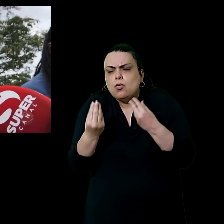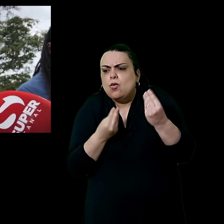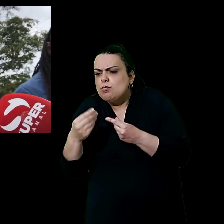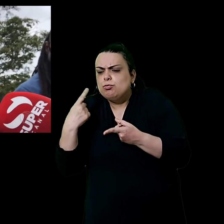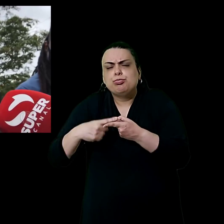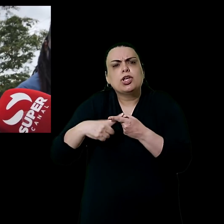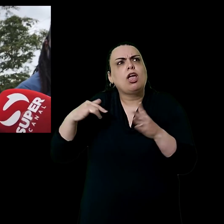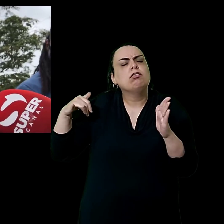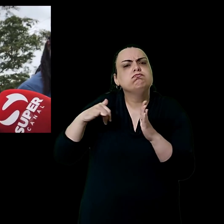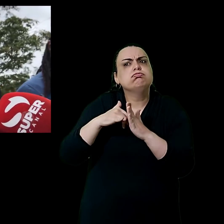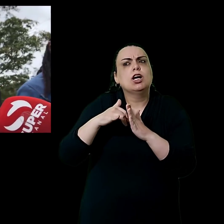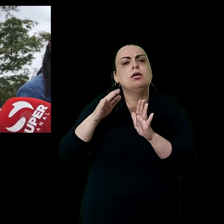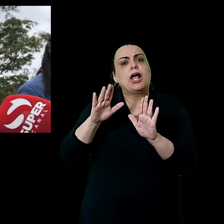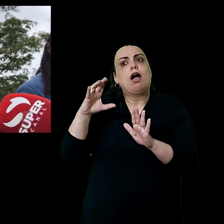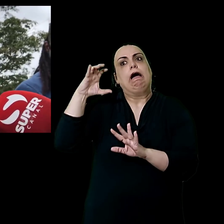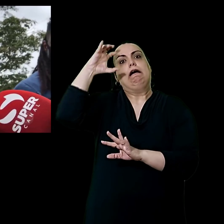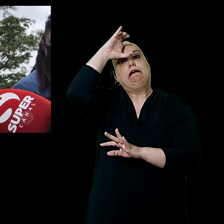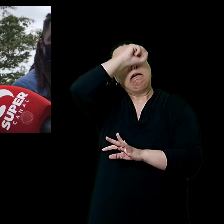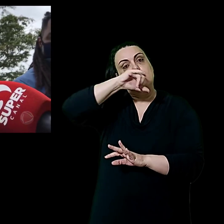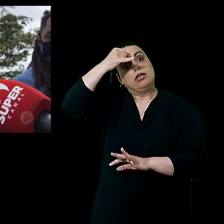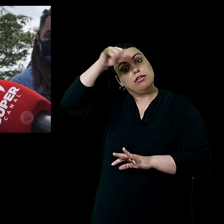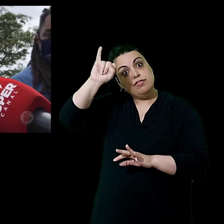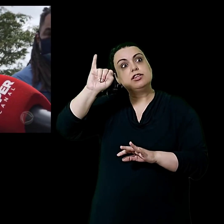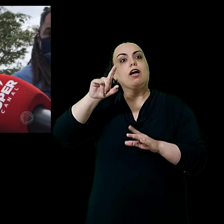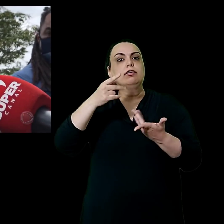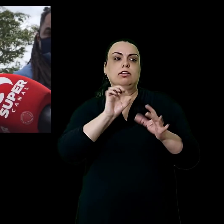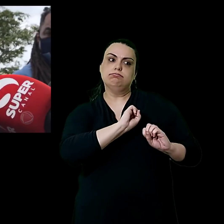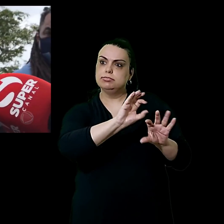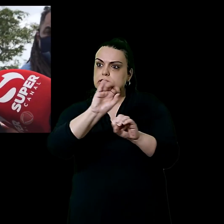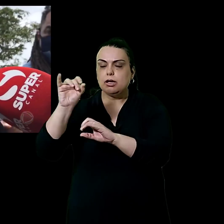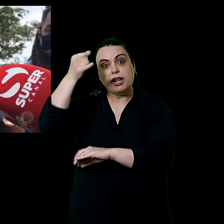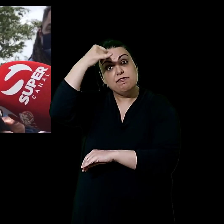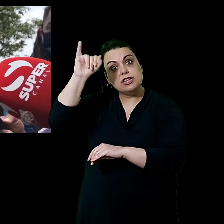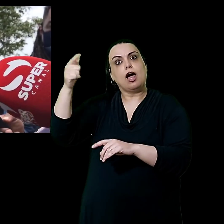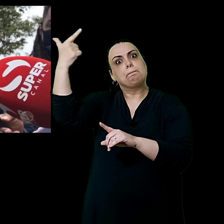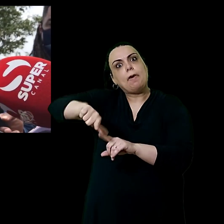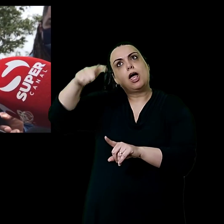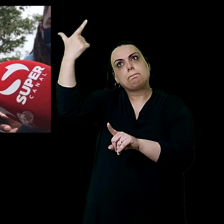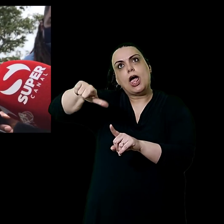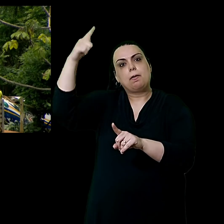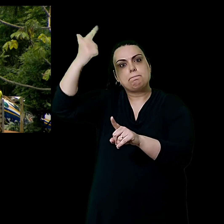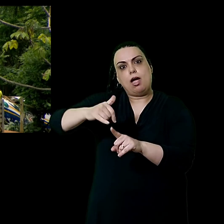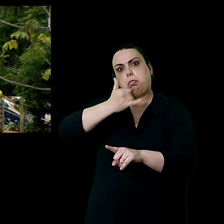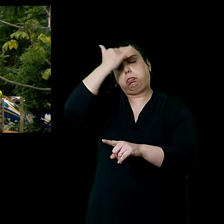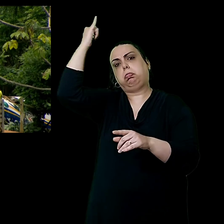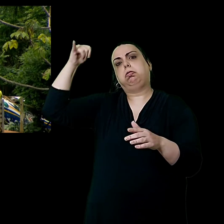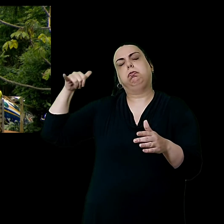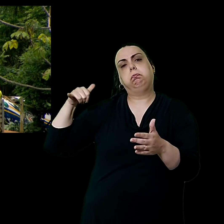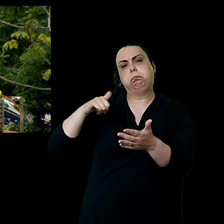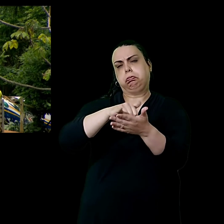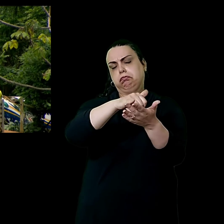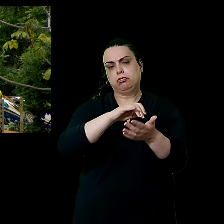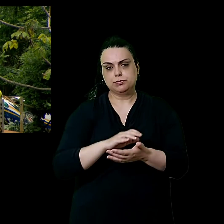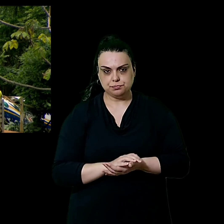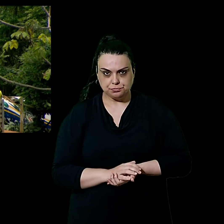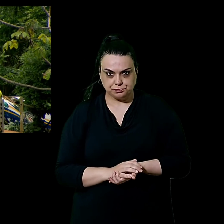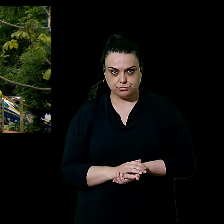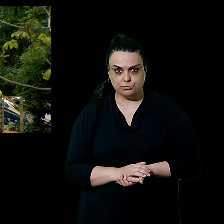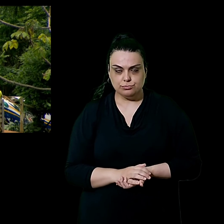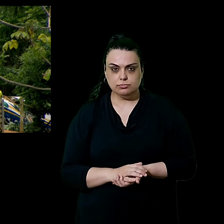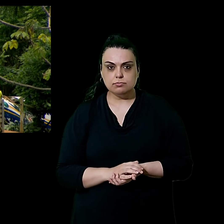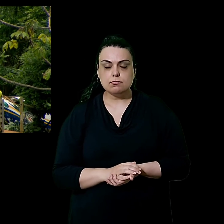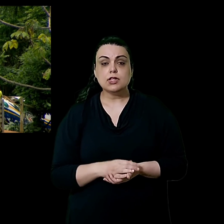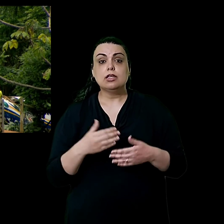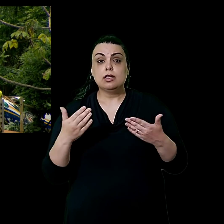contribuintes para agir na prevenção e buscar evitar novos acidentes. Em nota,